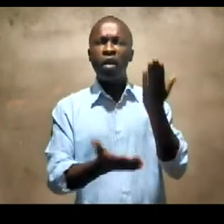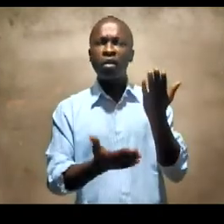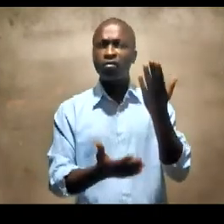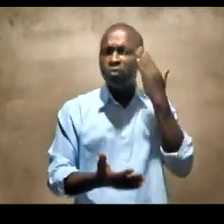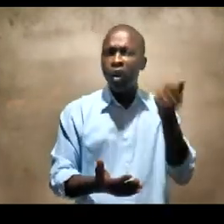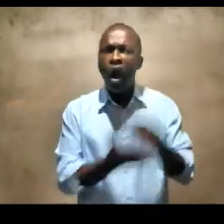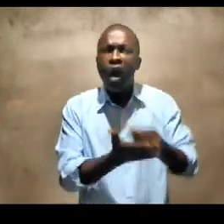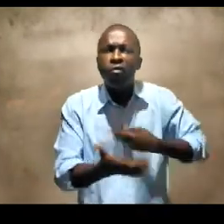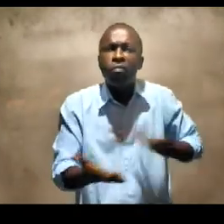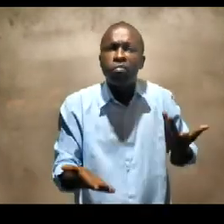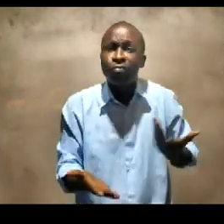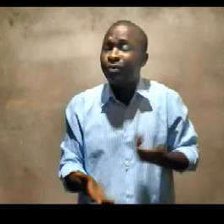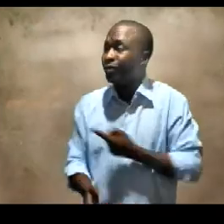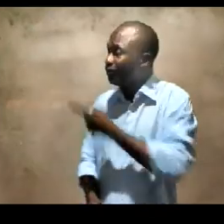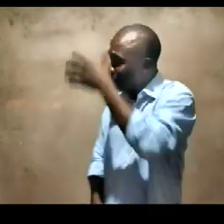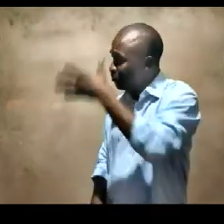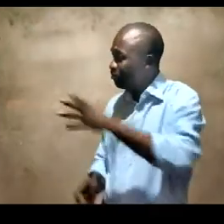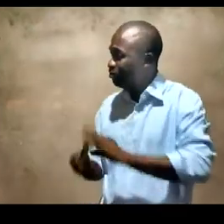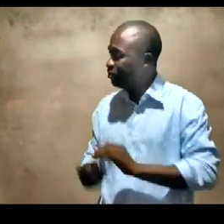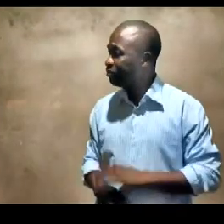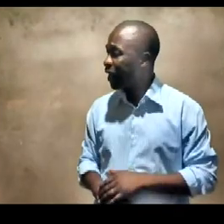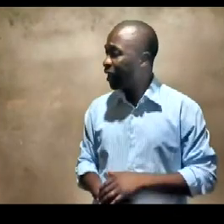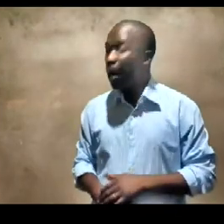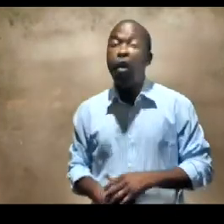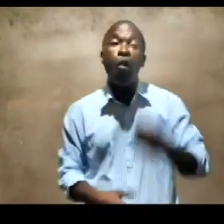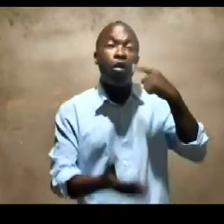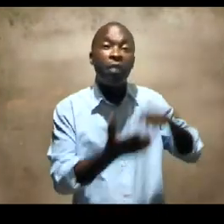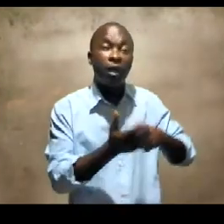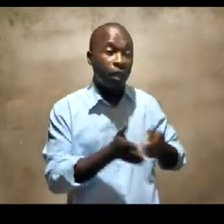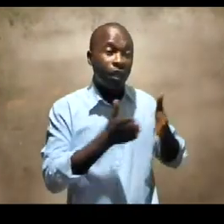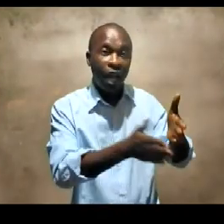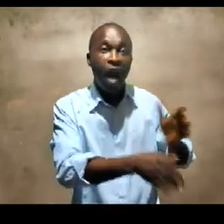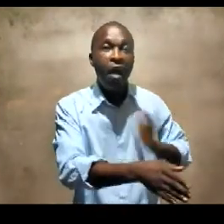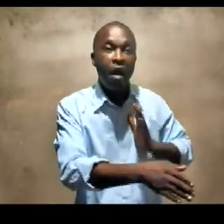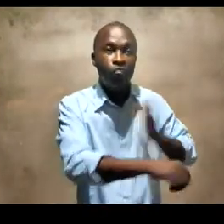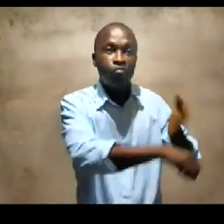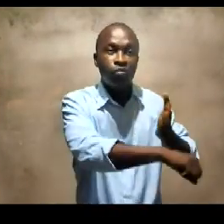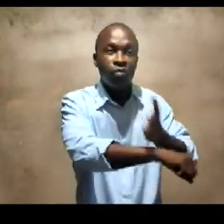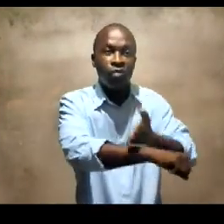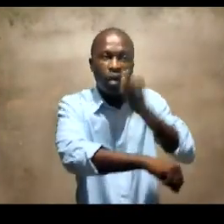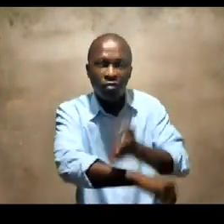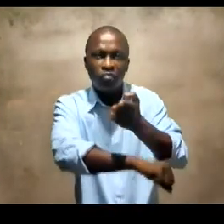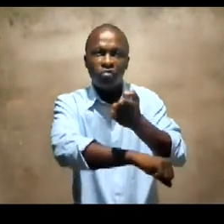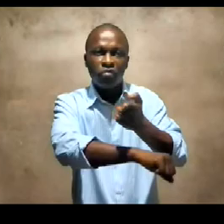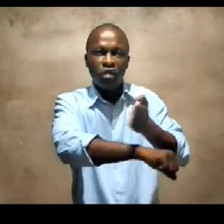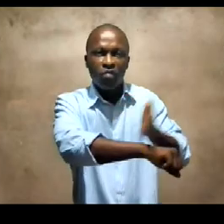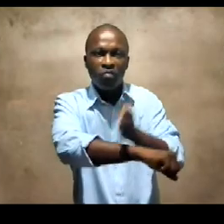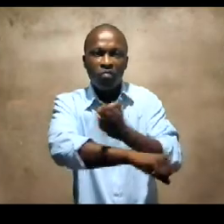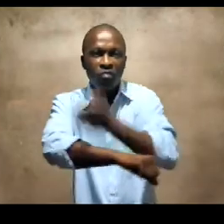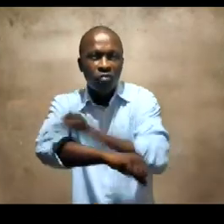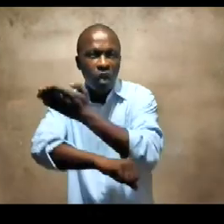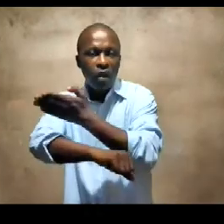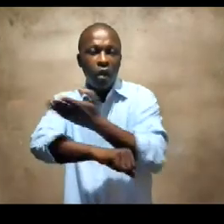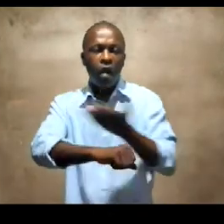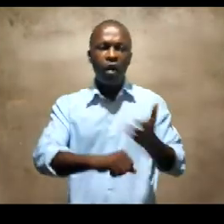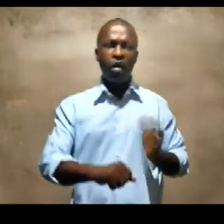Il y a encore vraiment des requêtes en cours. Parce que vous pouvez remarquer le long de la route, il y a des où la route n'est pas goudronnée, qu'on retrouve encore